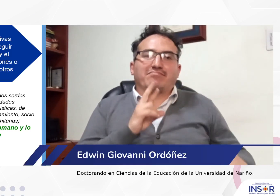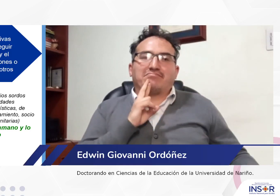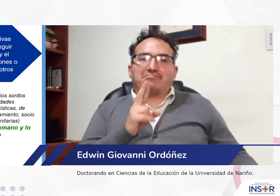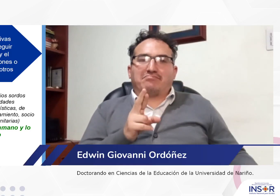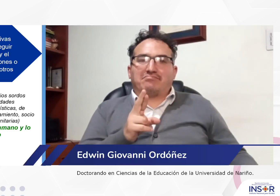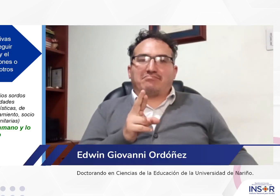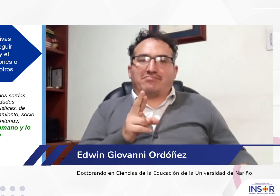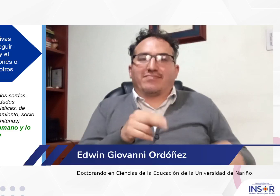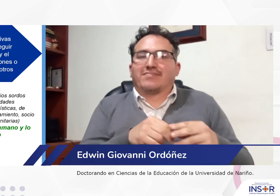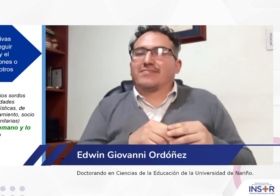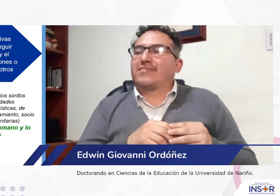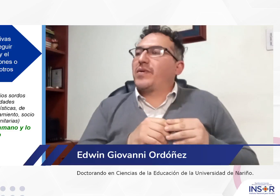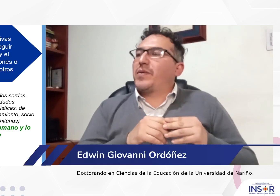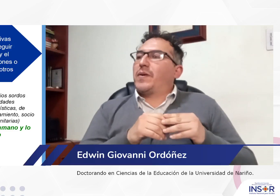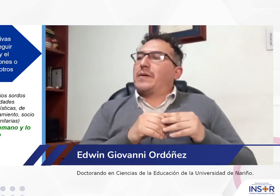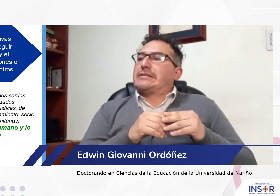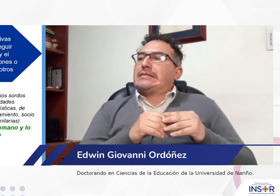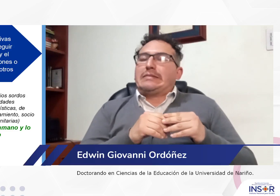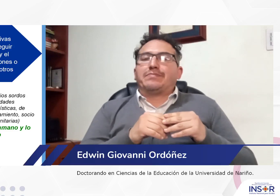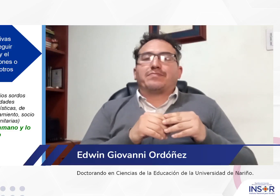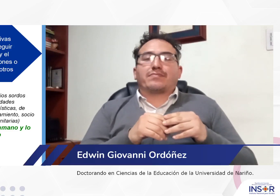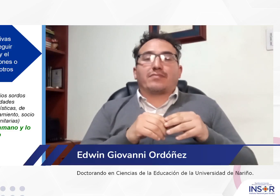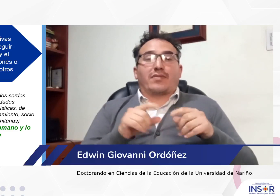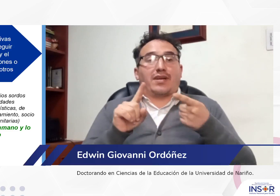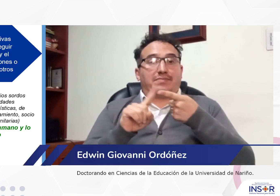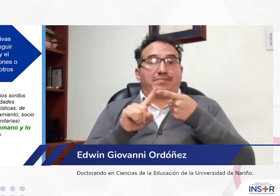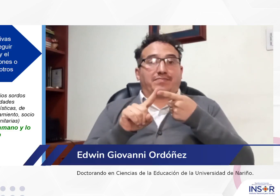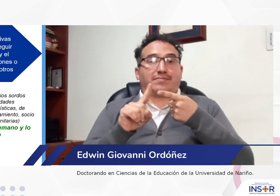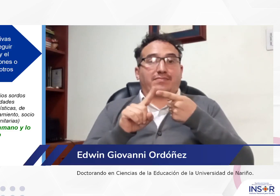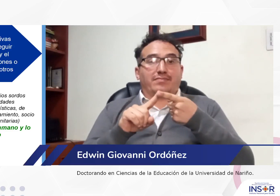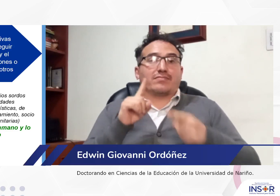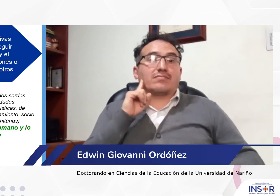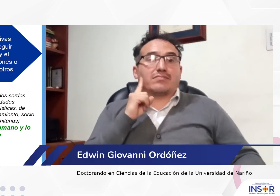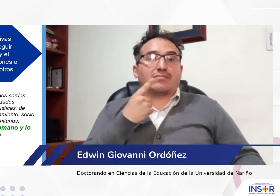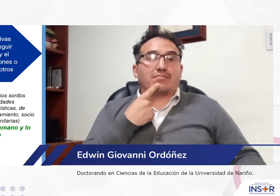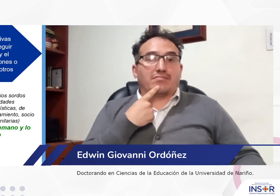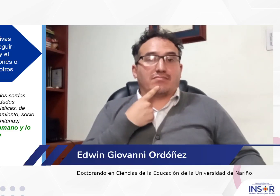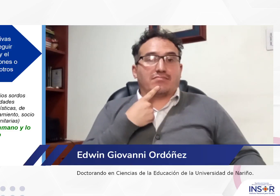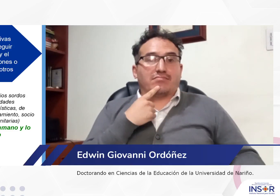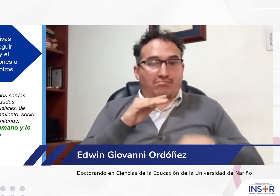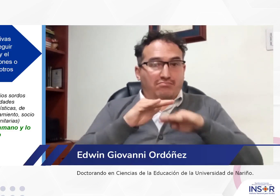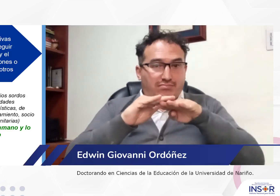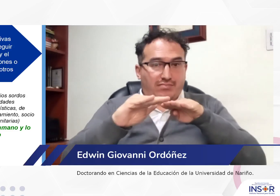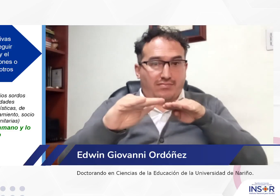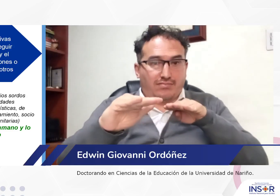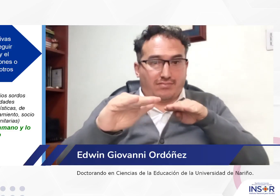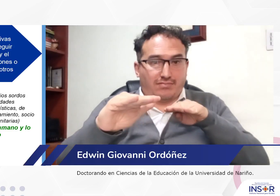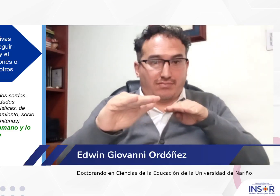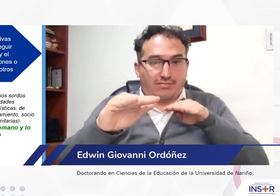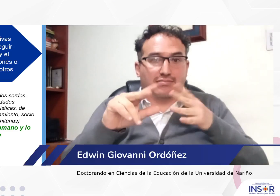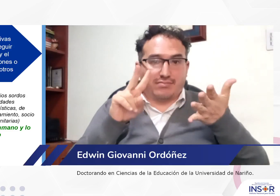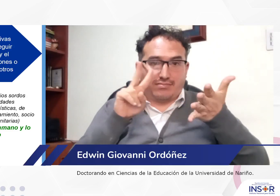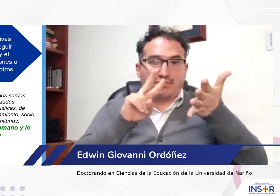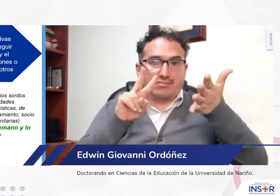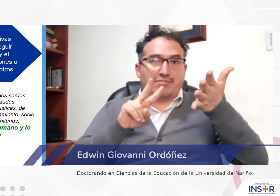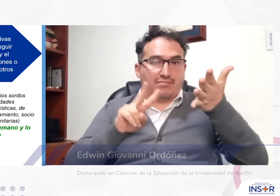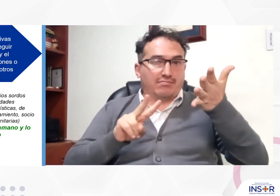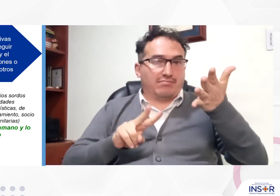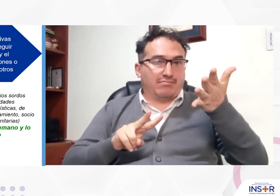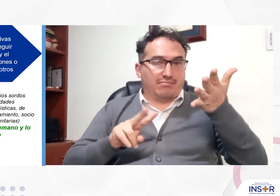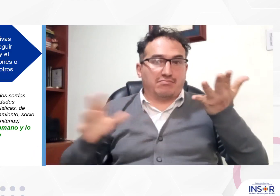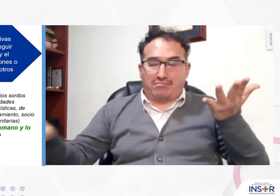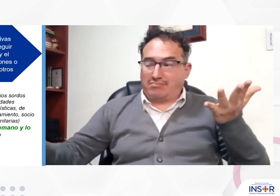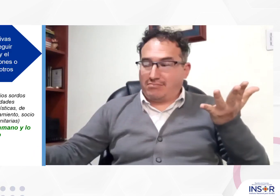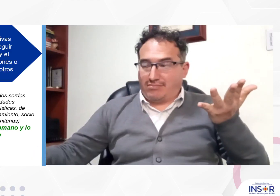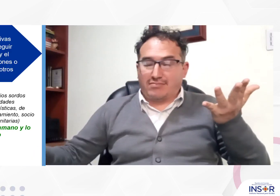Ya, para finalizar y dar respuesta a esta pregunta, primero hay que destacar la invitación que hay